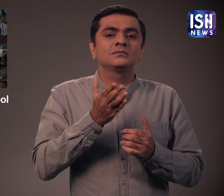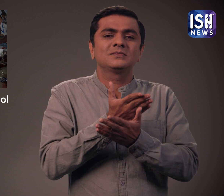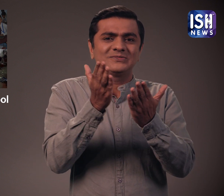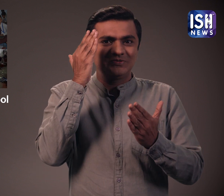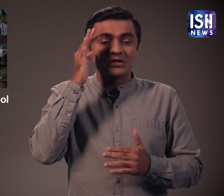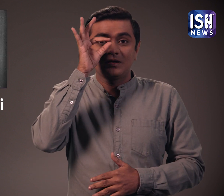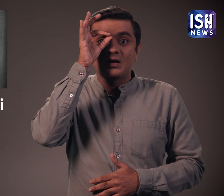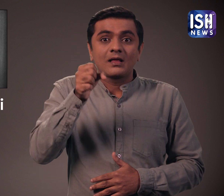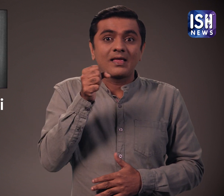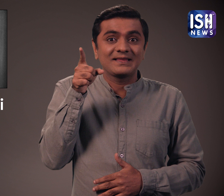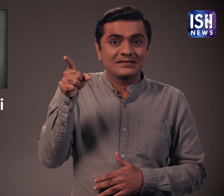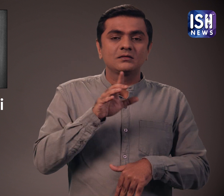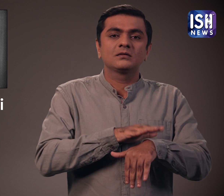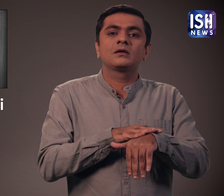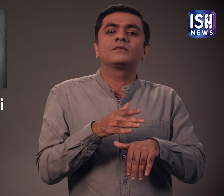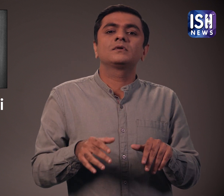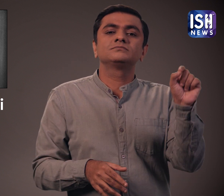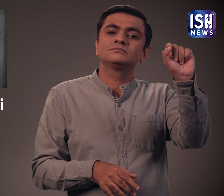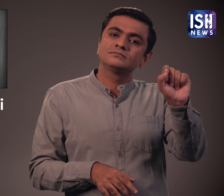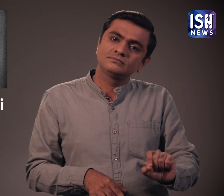महात्मा गांधी दोनों हातों से लिख सकते थे